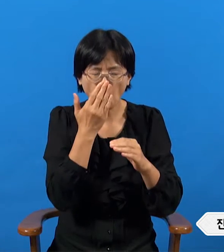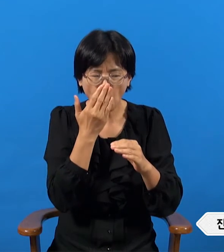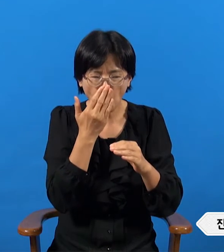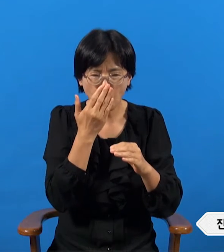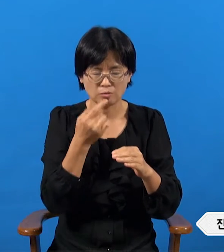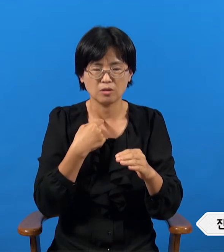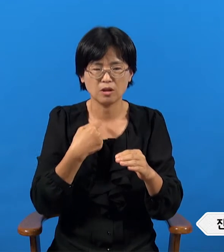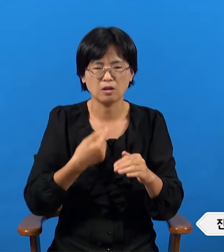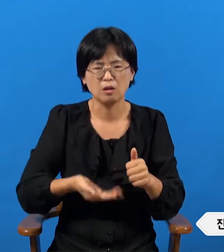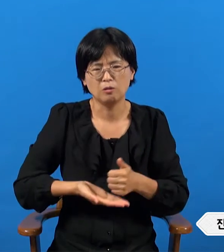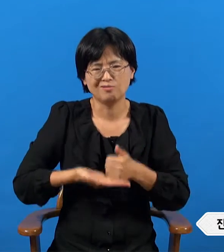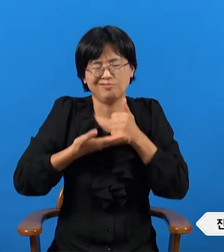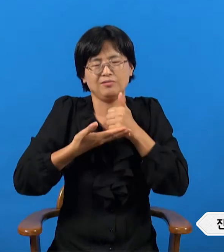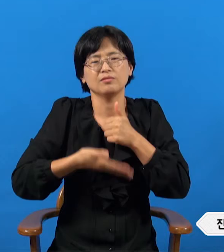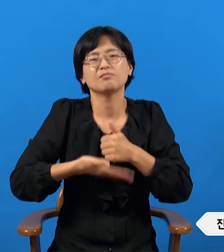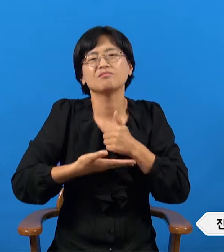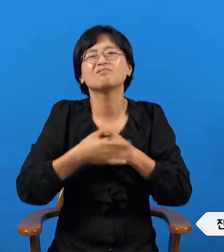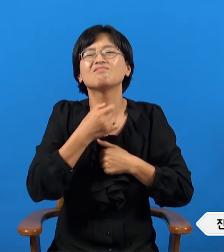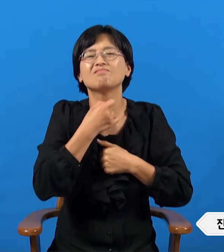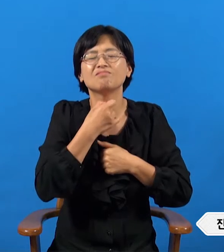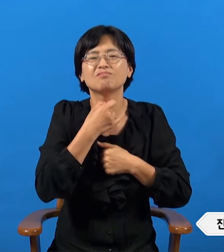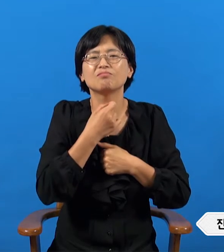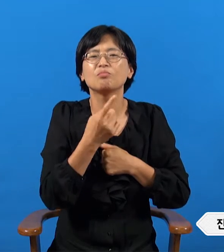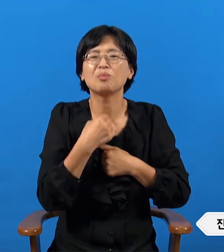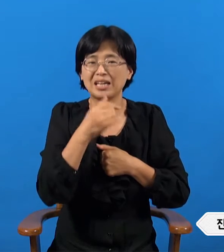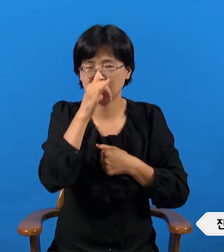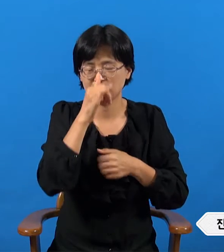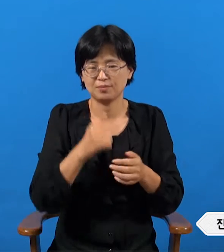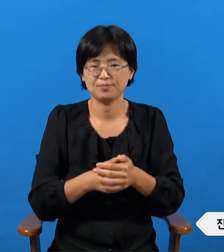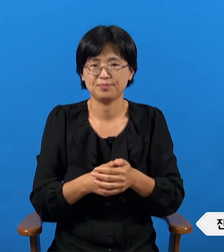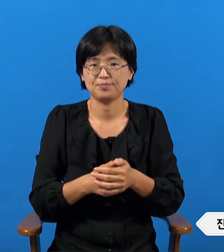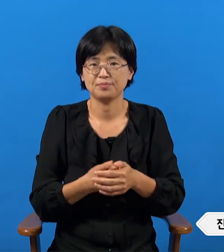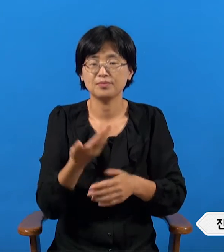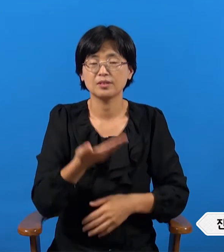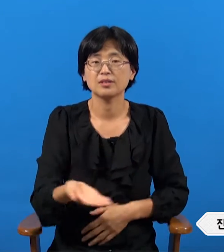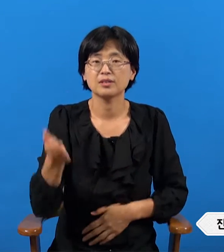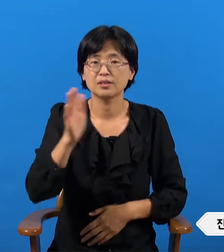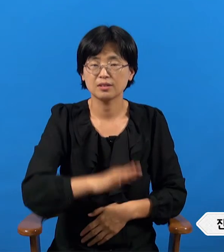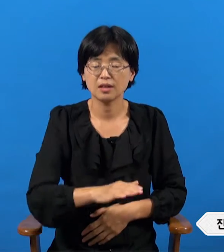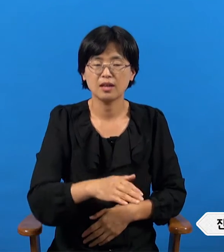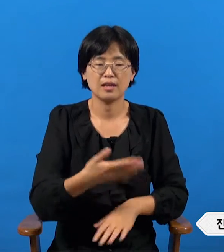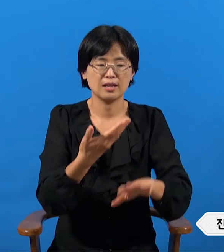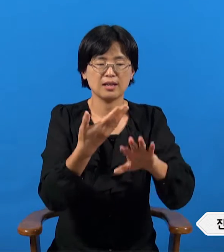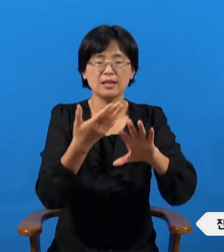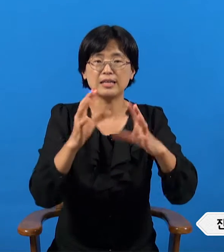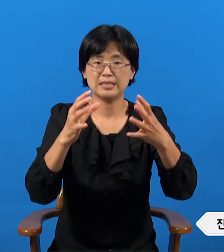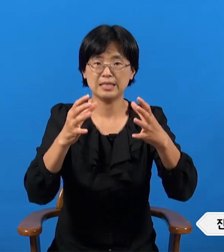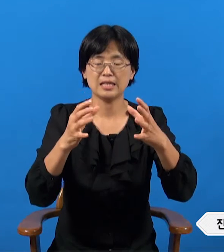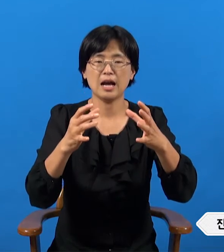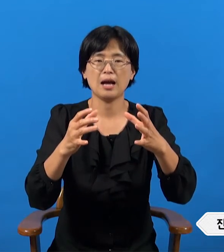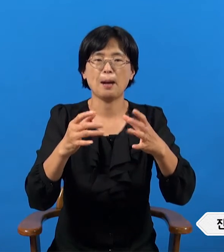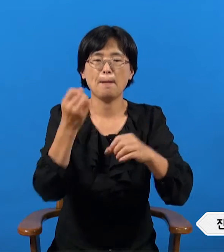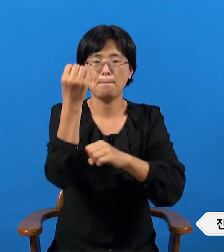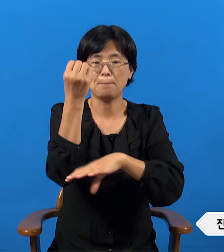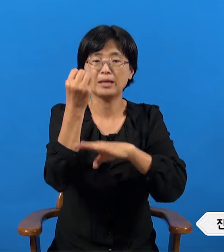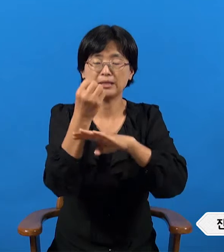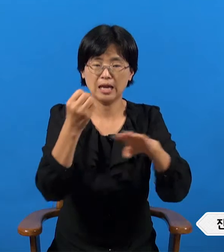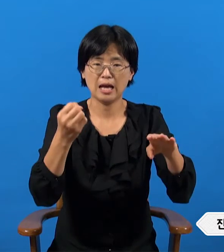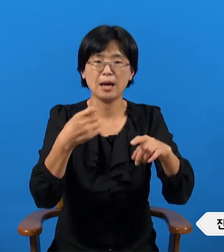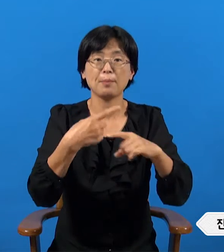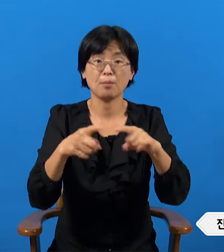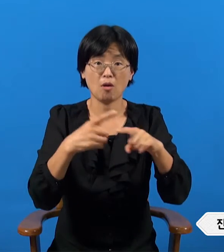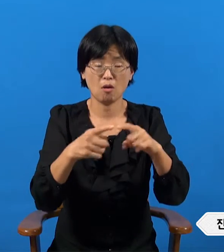높여주기를 바랍니다. 그러나 정말 중요한 것은 세상의 판단과 평가로 내 자신을 바라보는